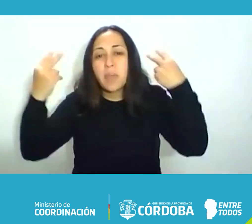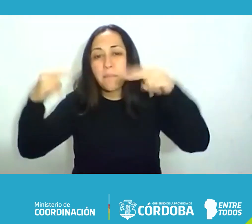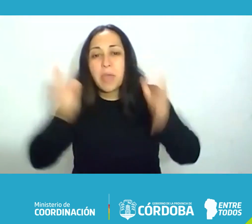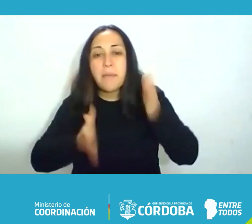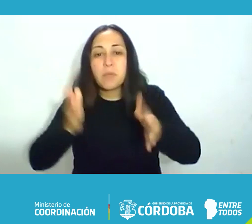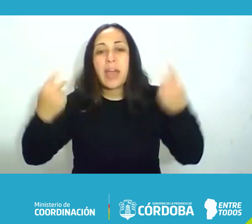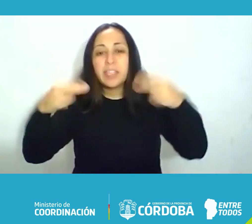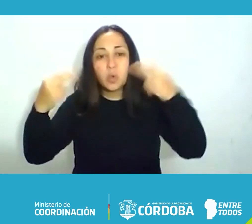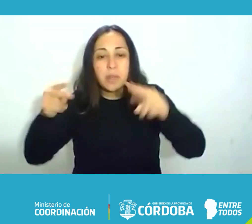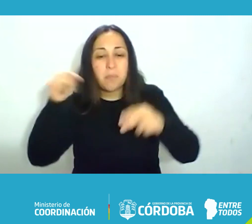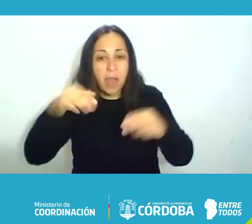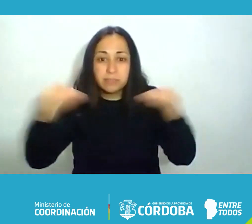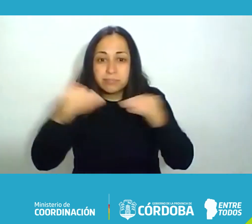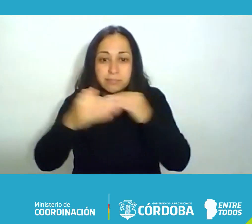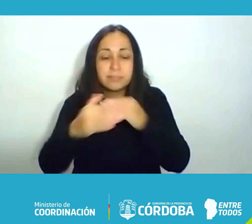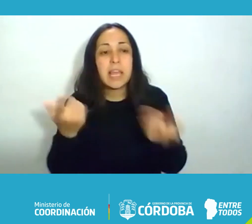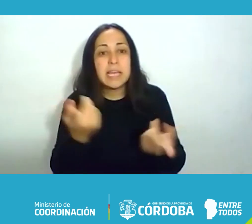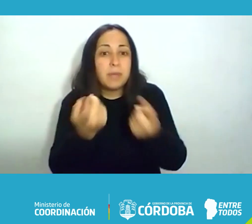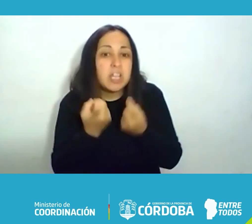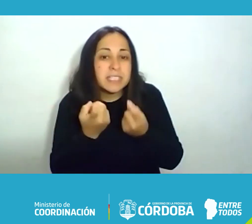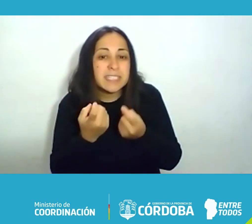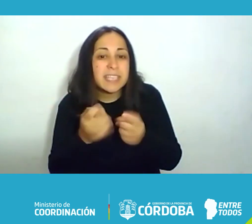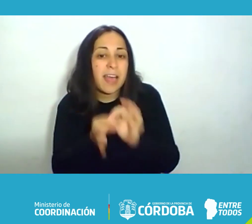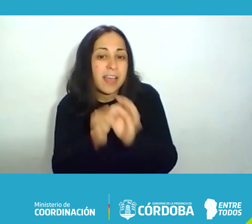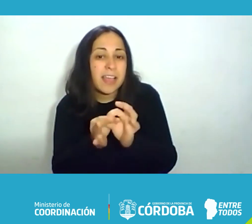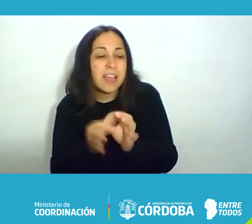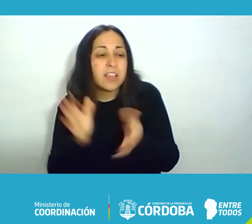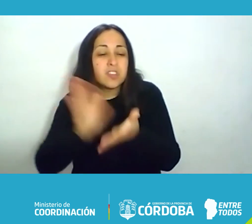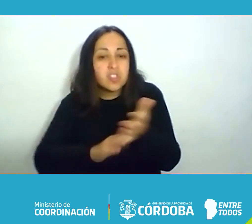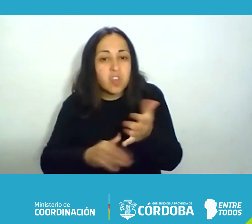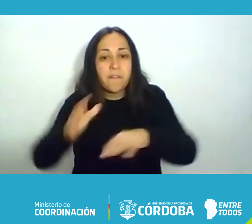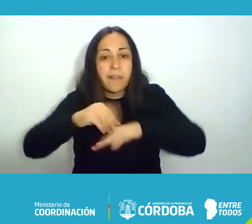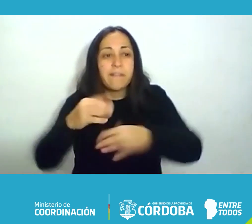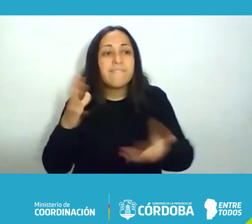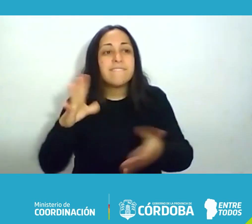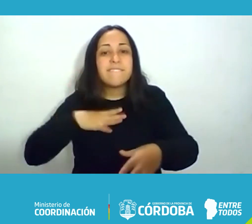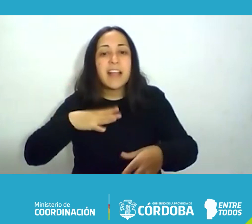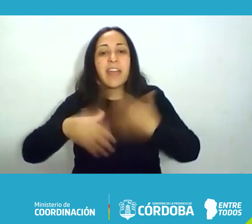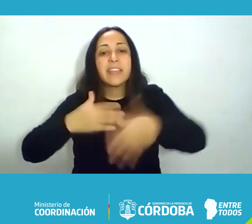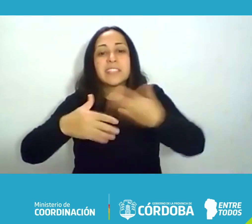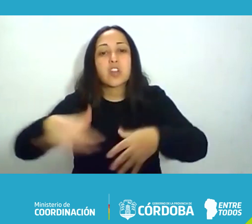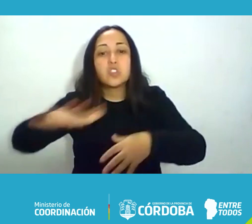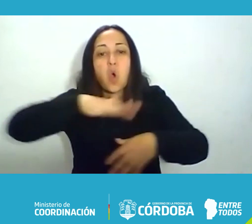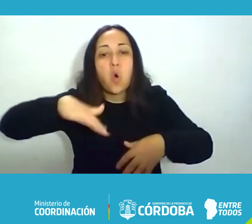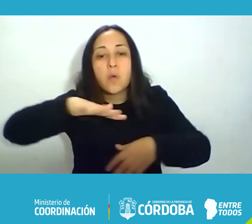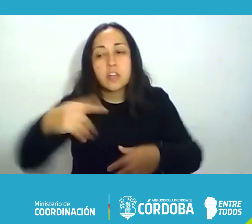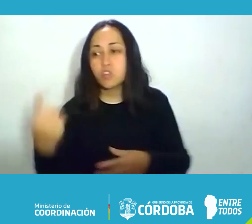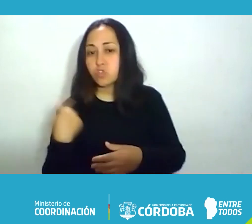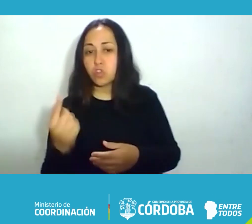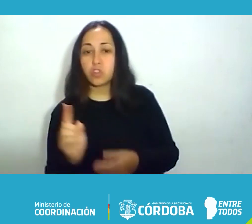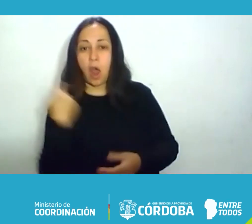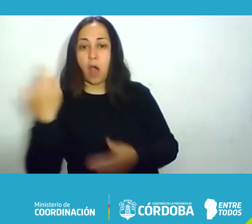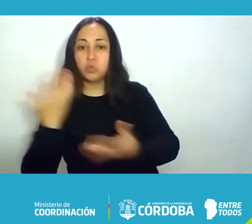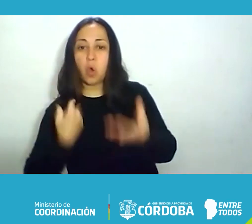turista, como también es innegable que muchos problemas y necesidades están ligados a un crecimiento exponencial de lo demográfico, falta de desarrollo urbanístico. Los vecinos nos